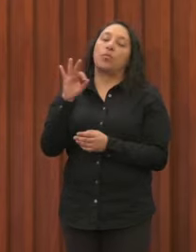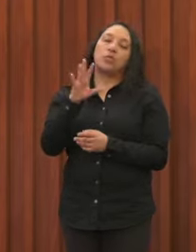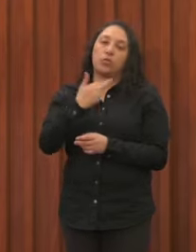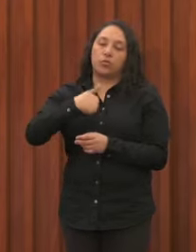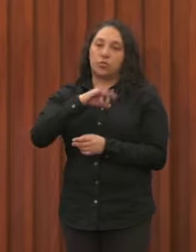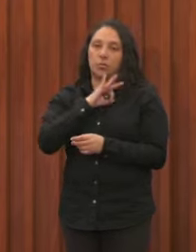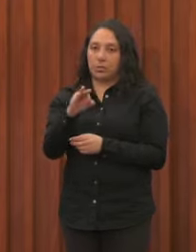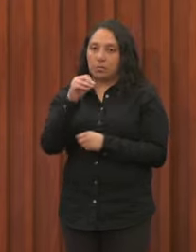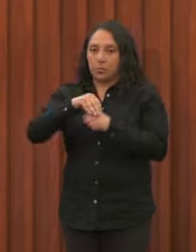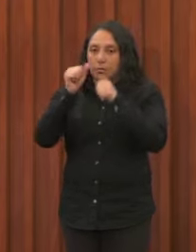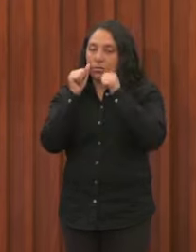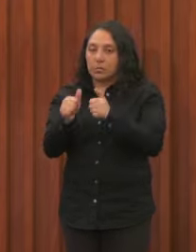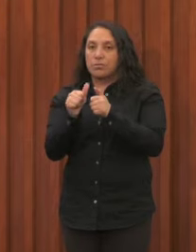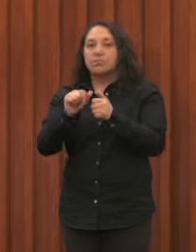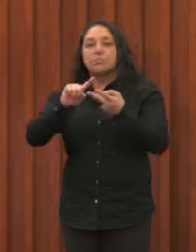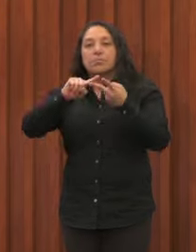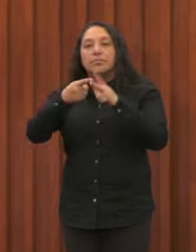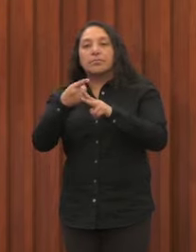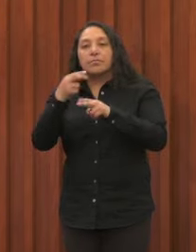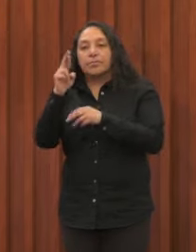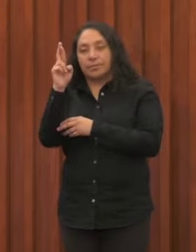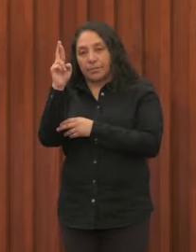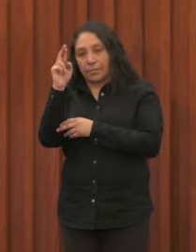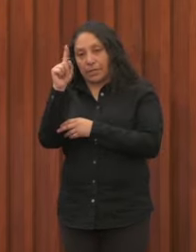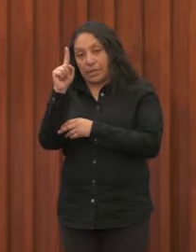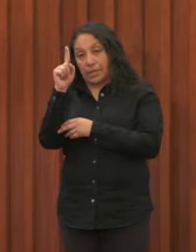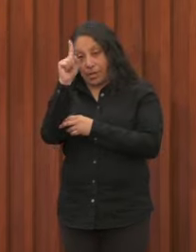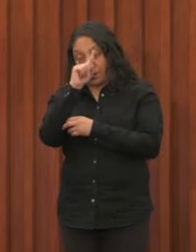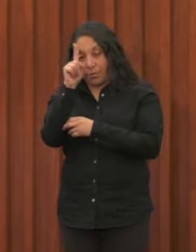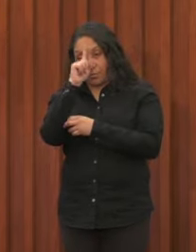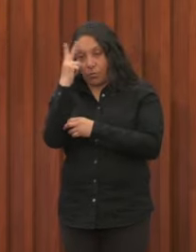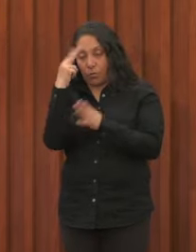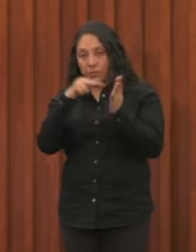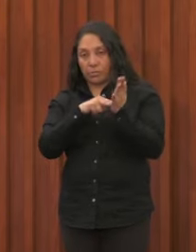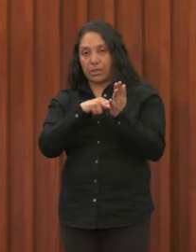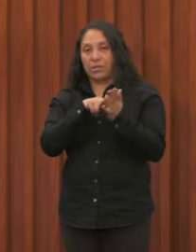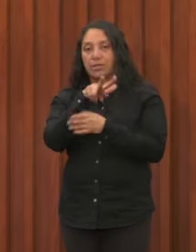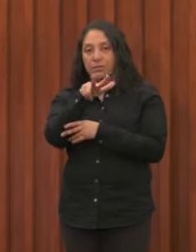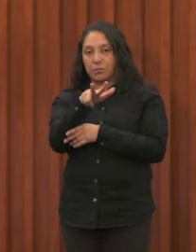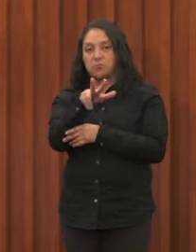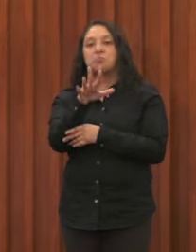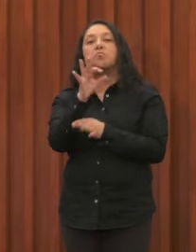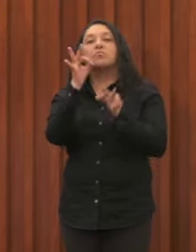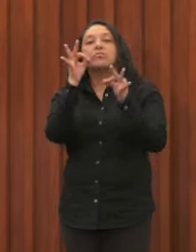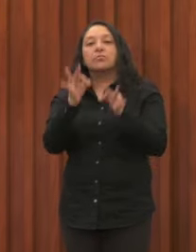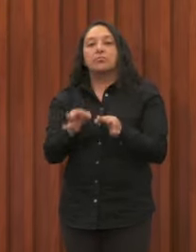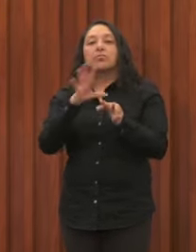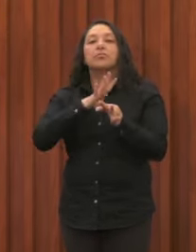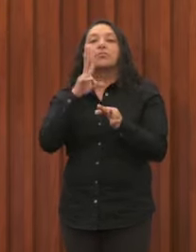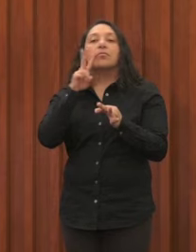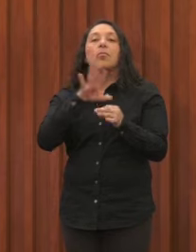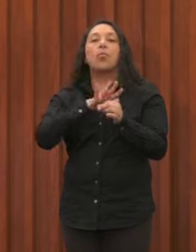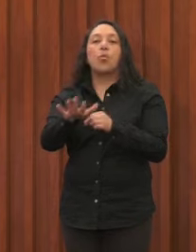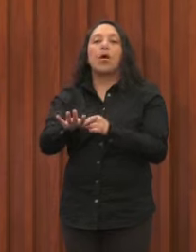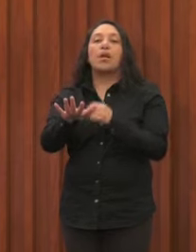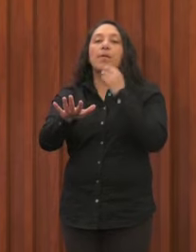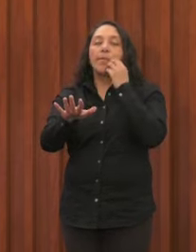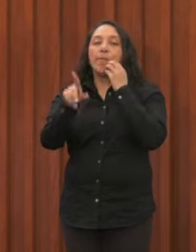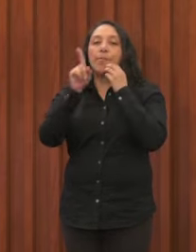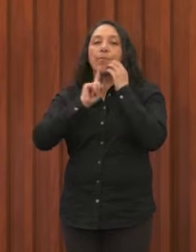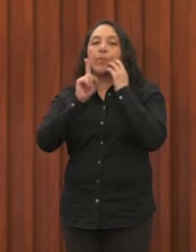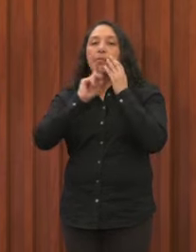De entrada, nuestra primera recomendación en este 2018 exactamente tiene que ver con feminicidios y